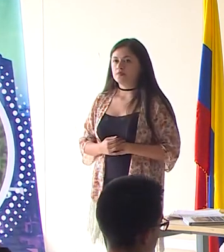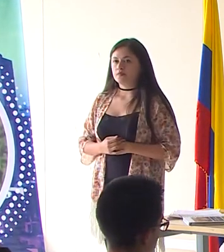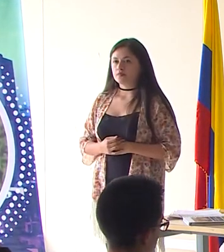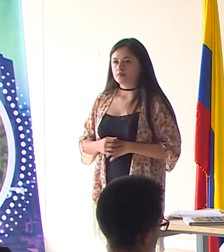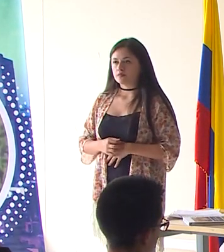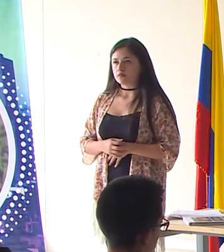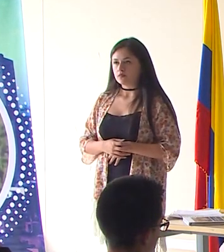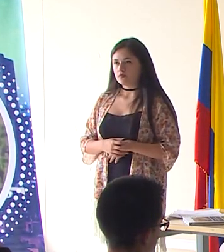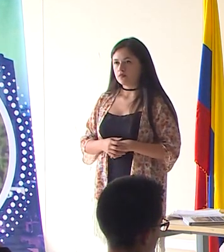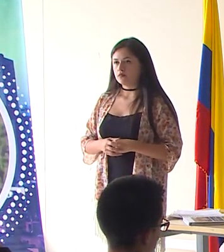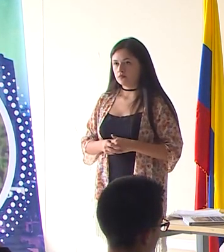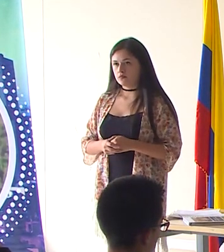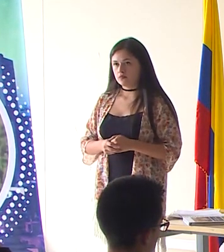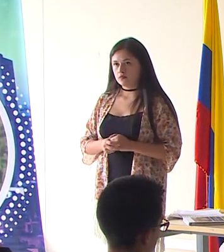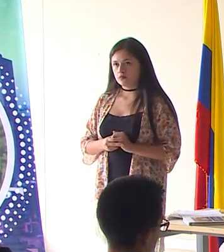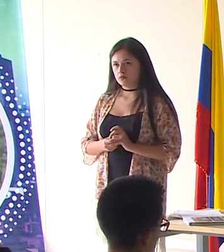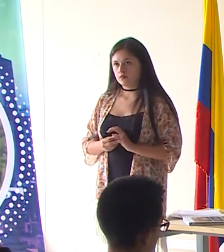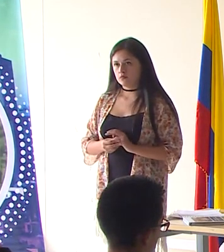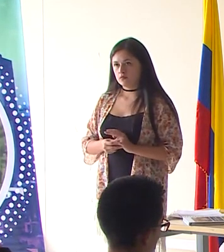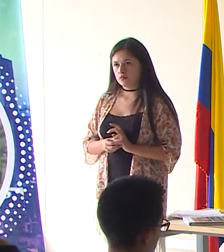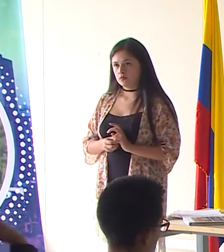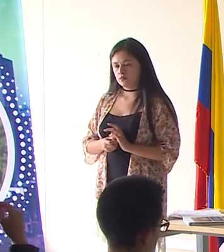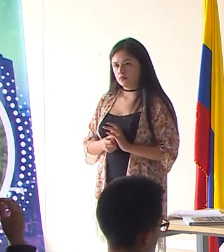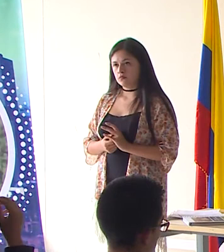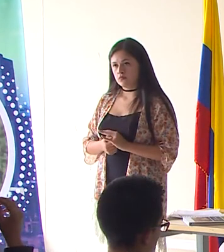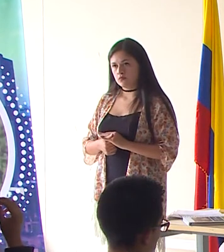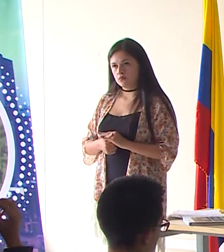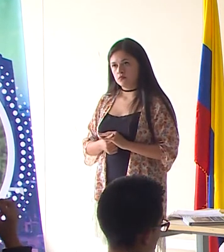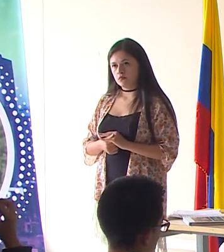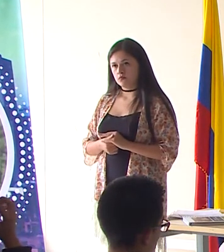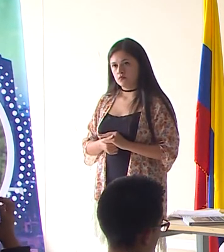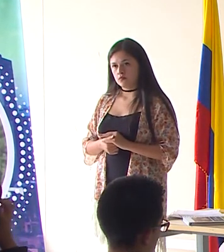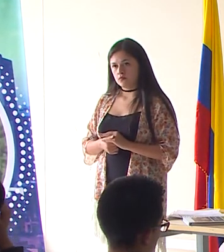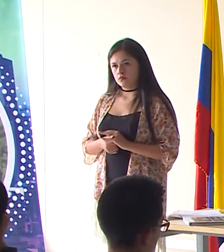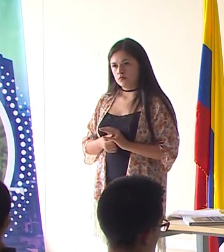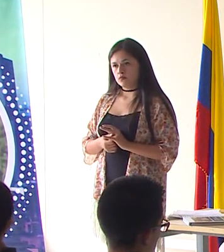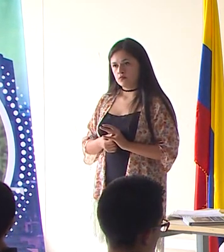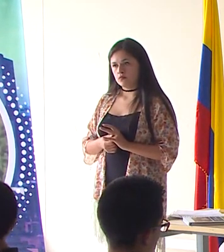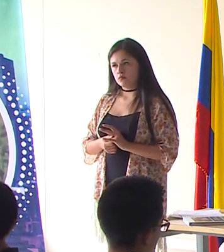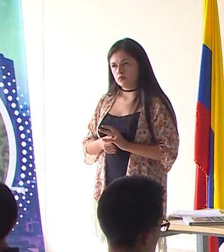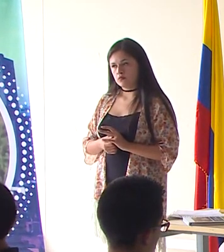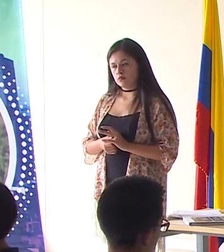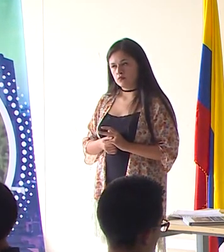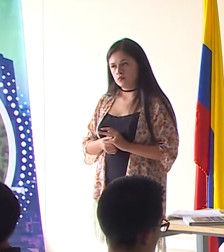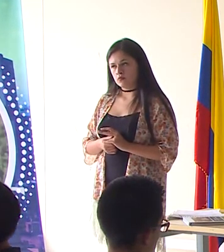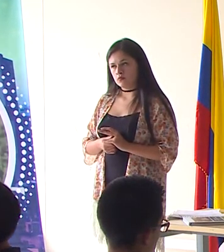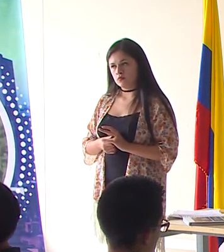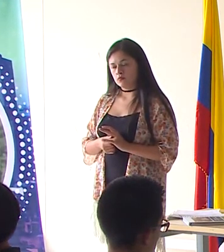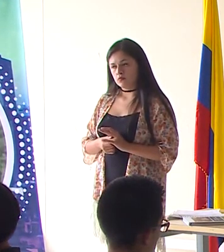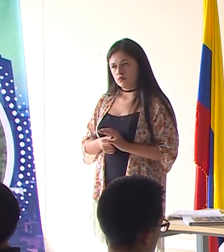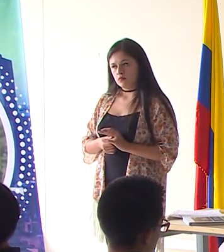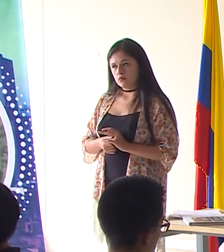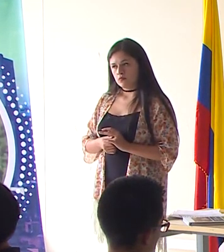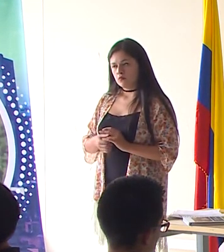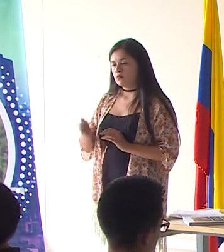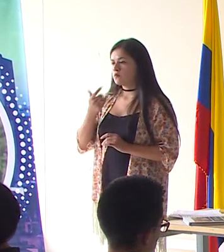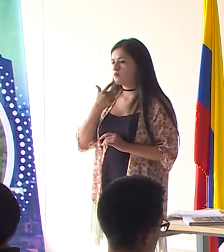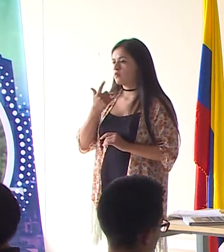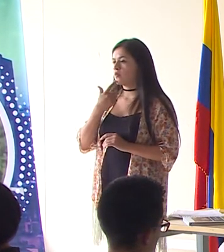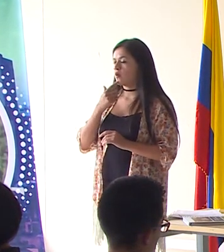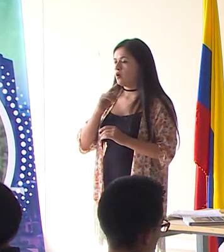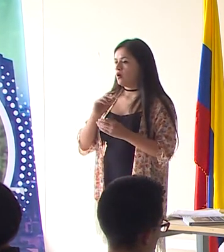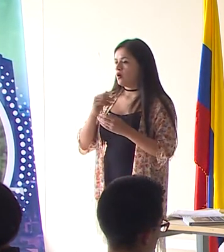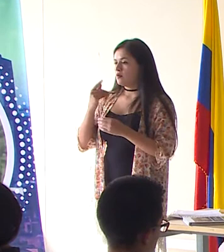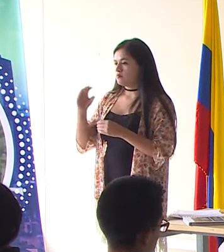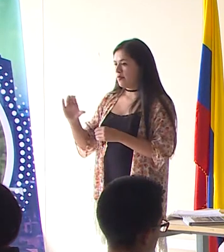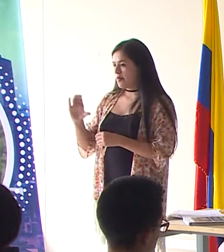y acumulación la posibilidad de excedente que una cantidad de personas muy reducida